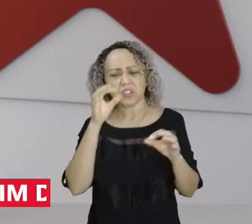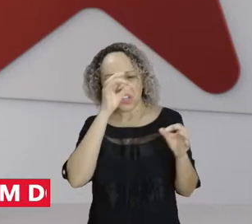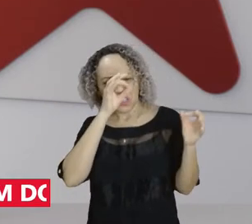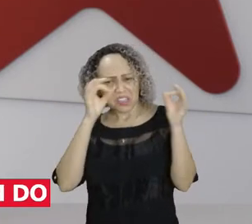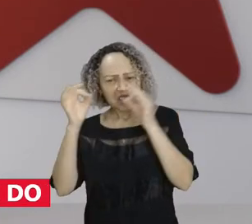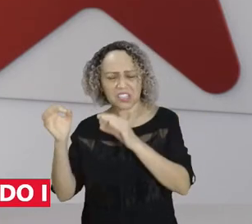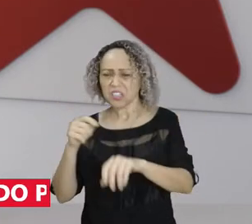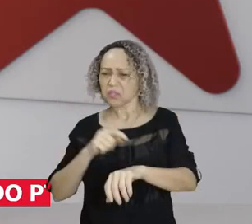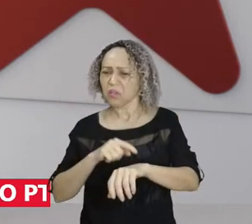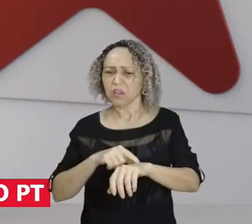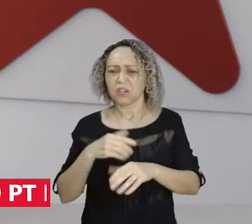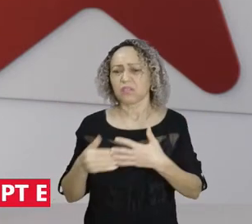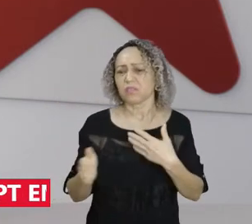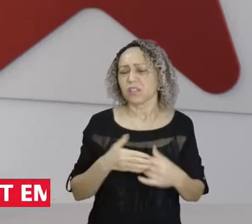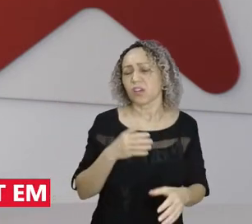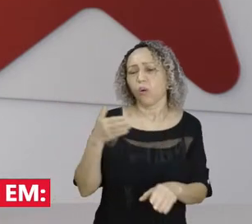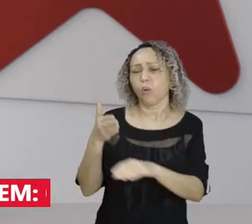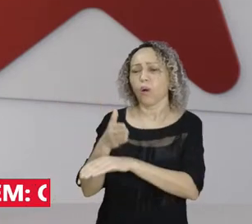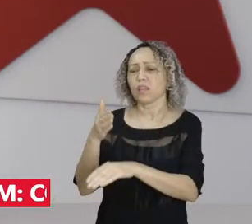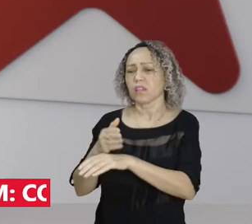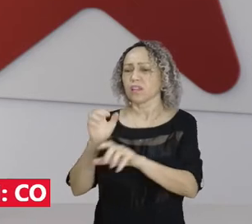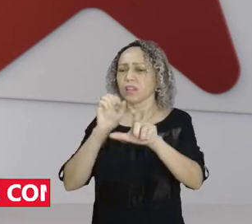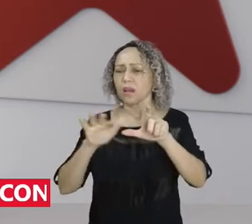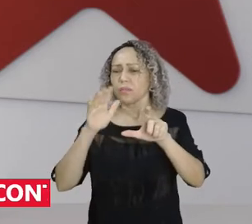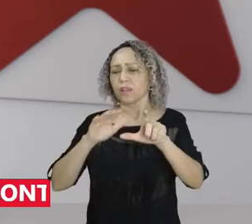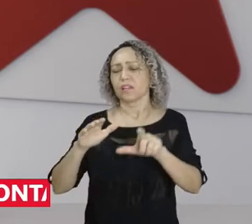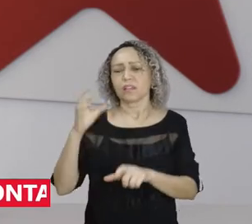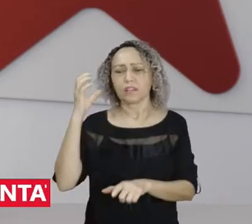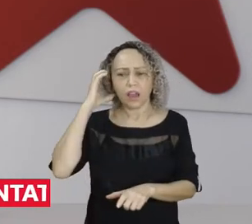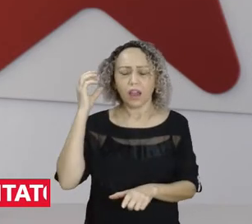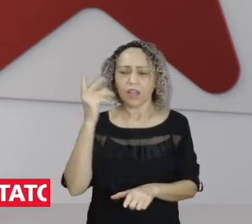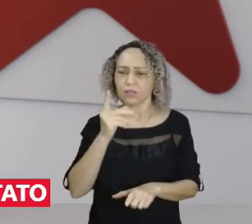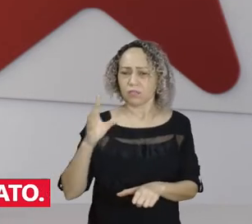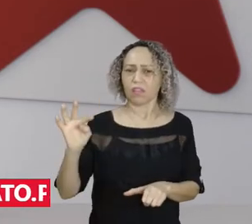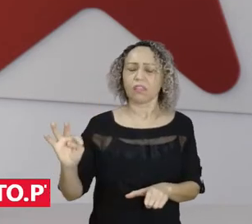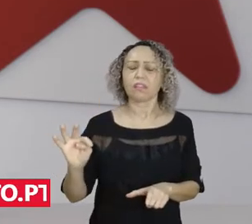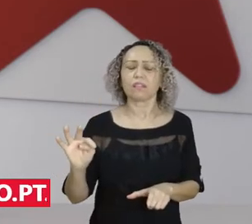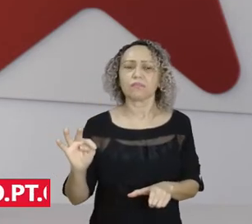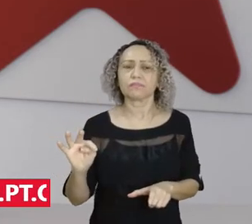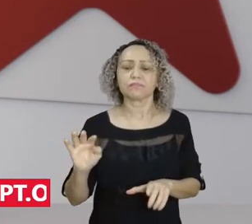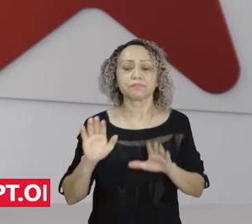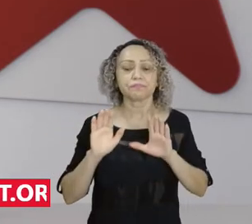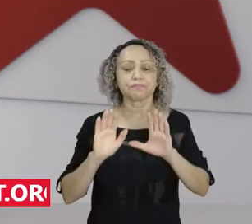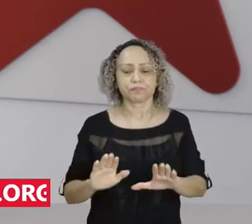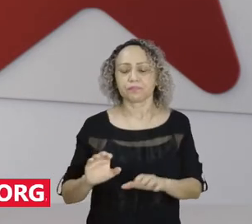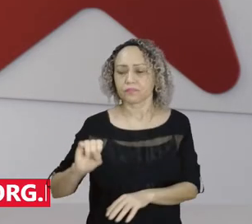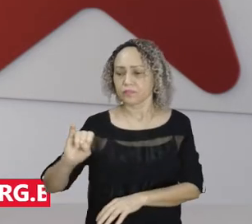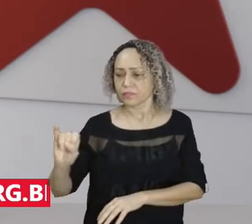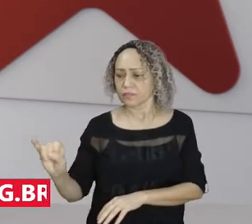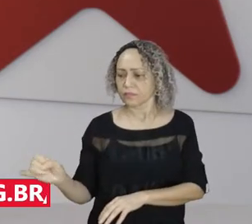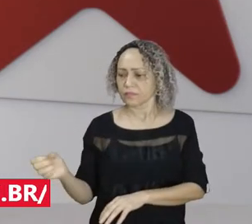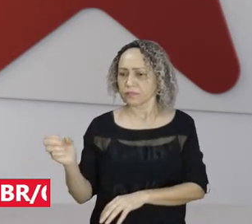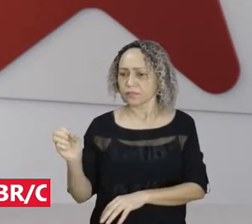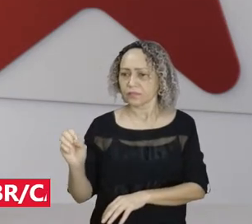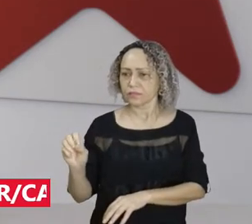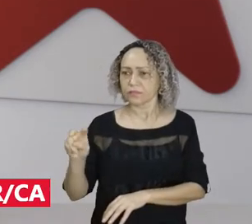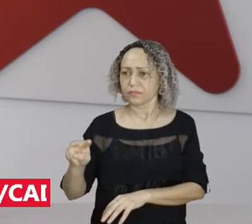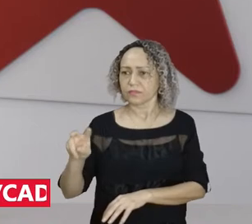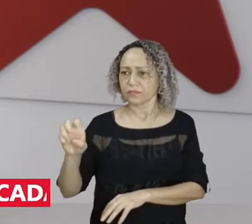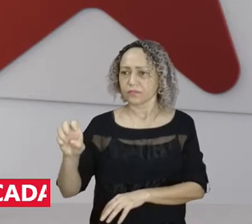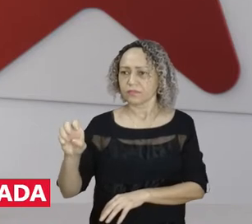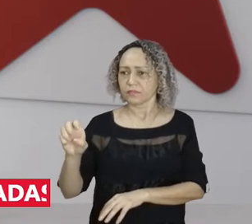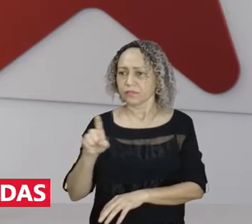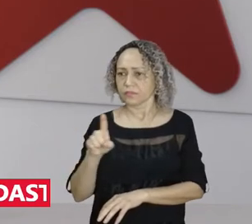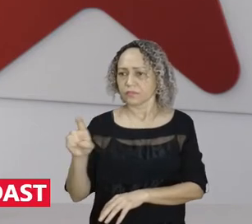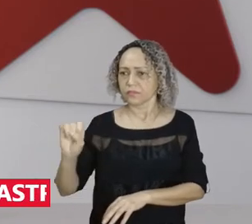podcast nas plataformas da Rádio PT. Deixa eu só dar um aviso aqui que a Jovezinha colocou. E quando a gente, né,